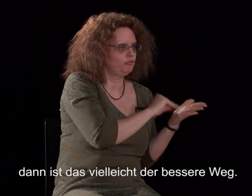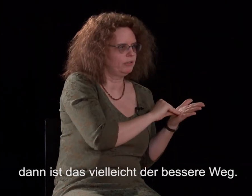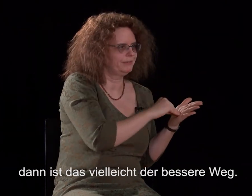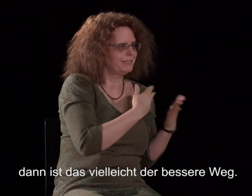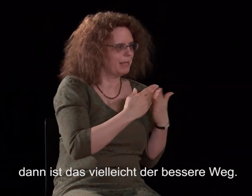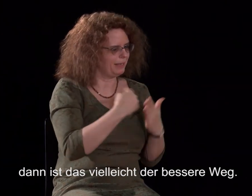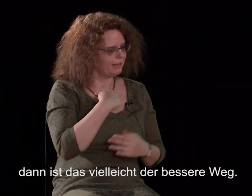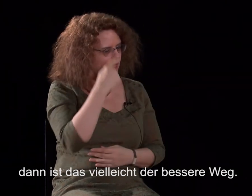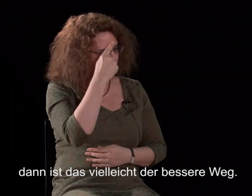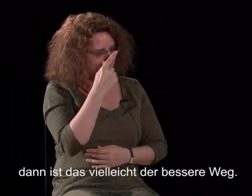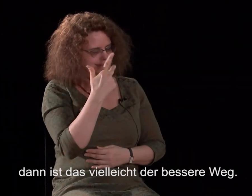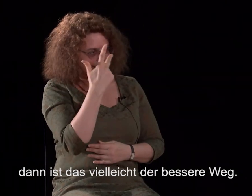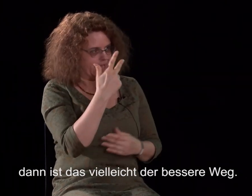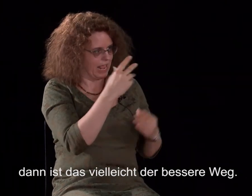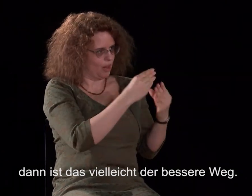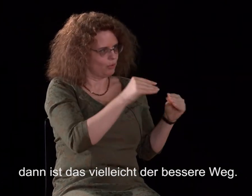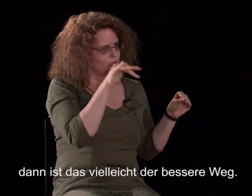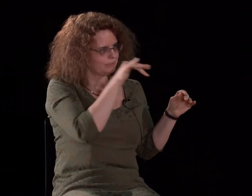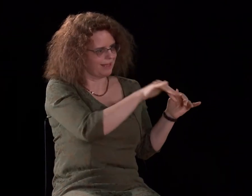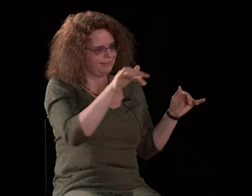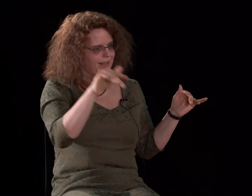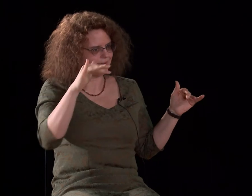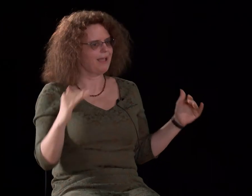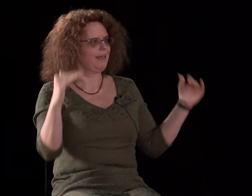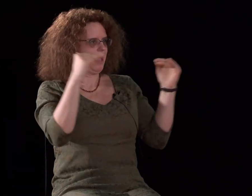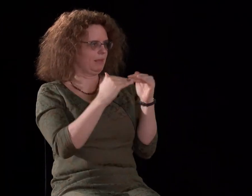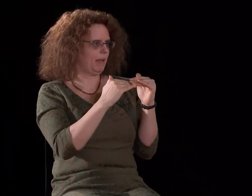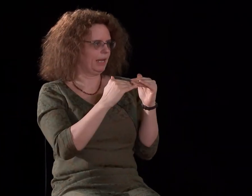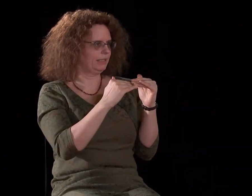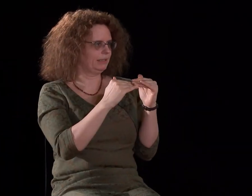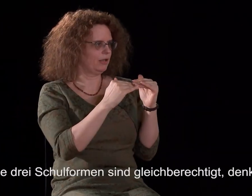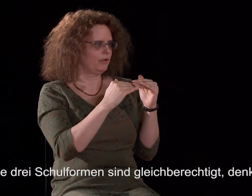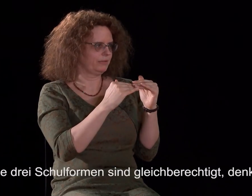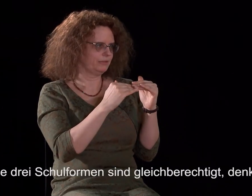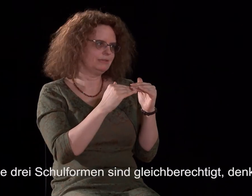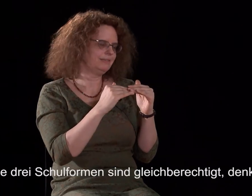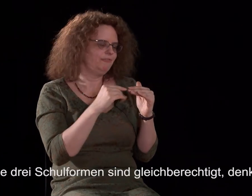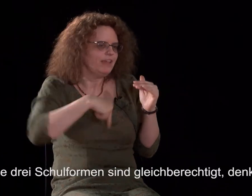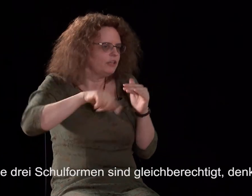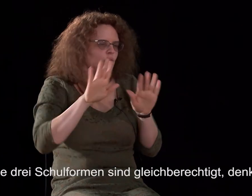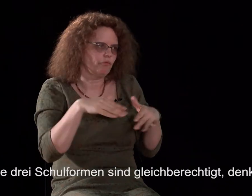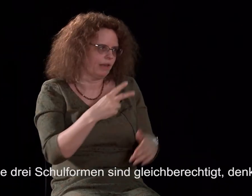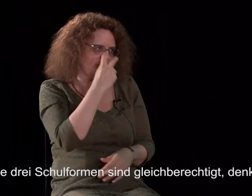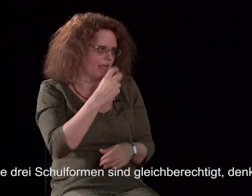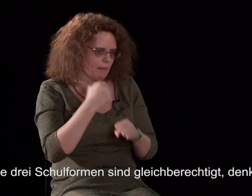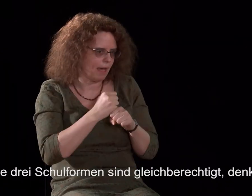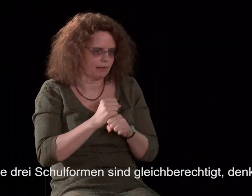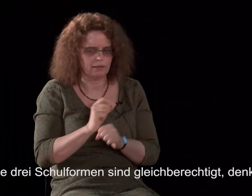vielleicht der gute Weg, das so zu bestreiten. Weil ich denke, es sind drei gleichberechtigte